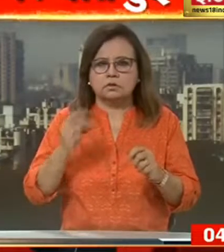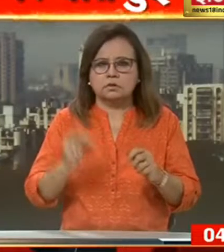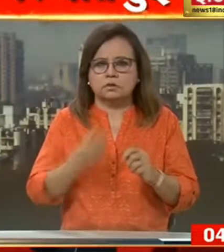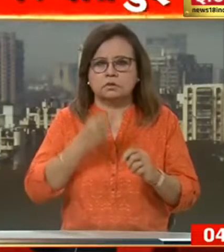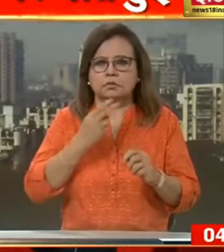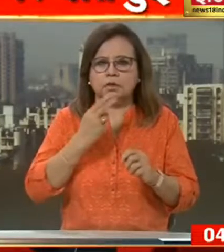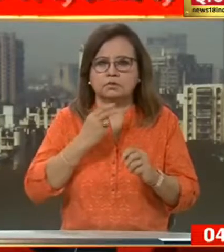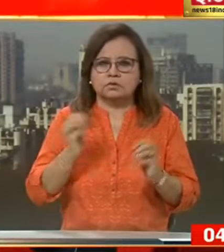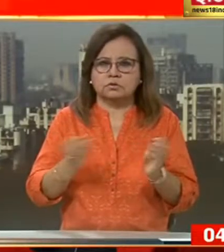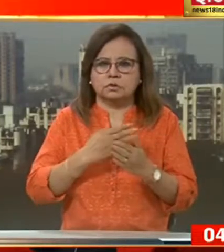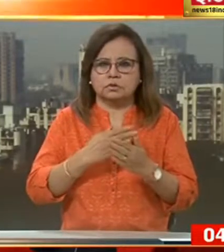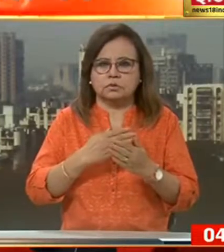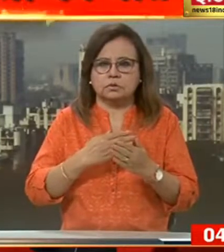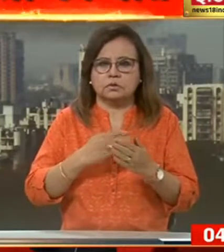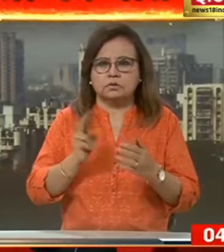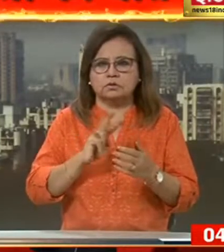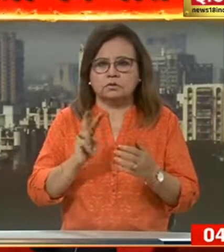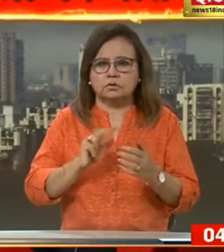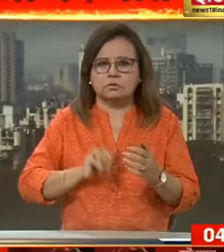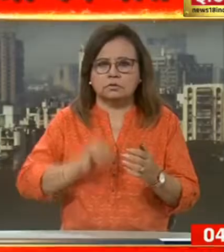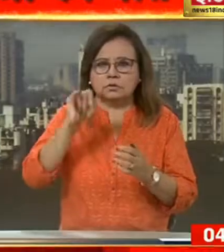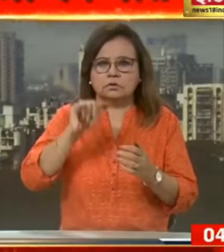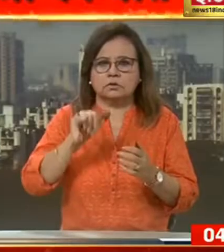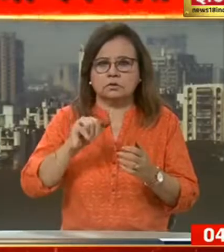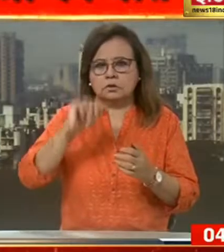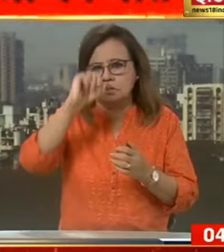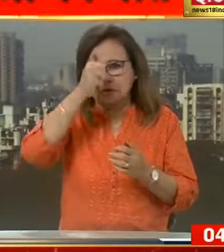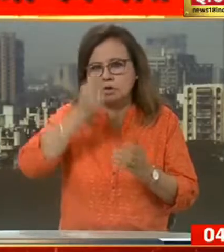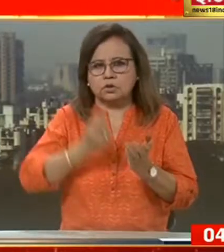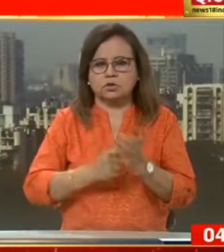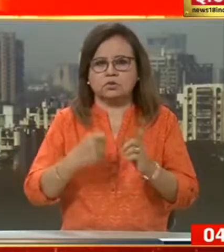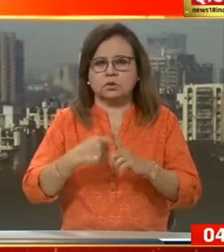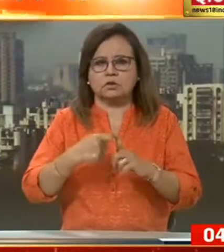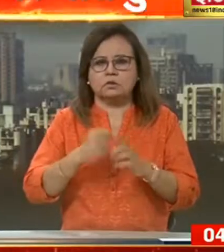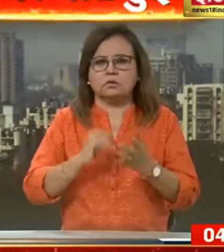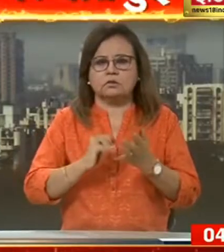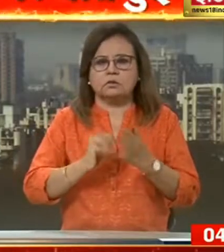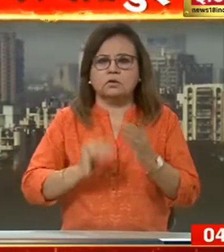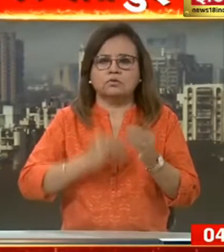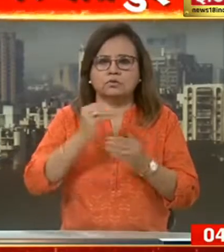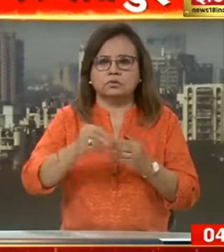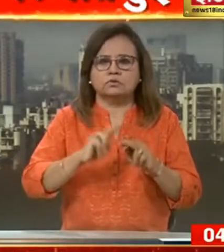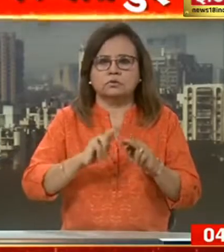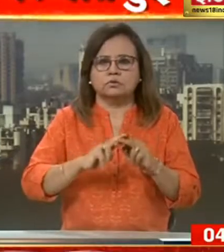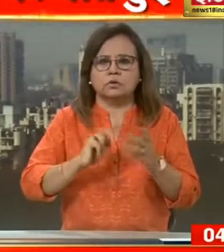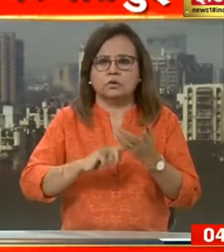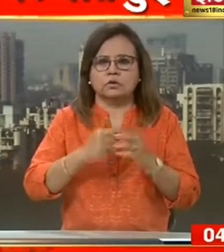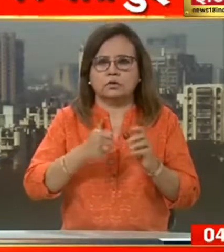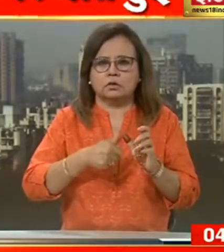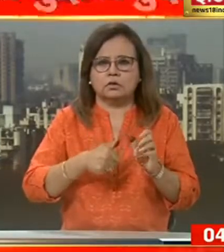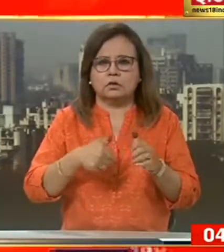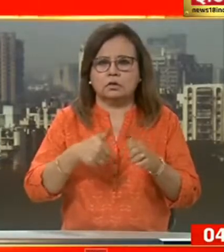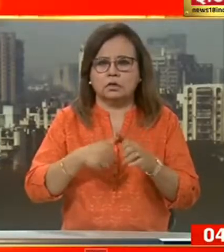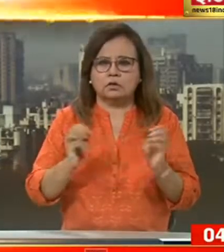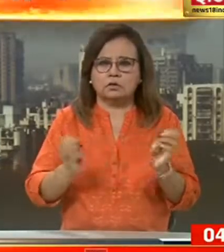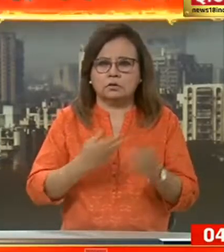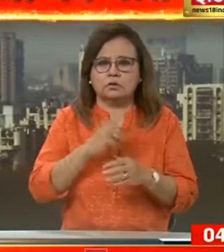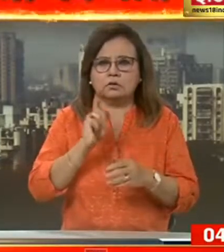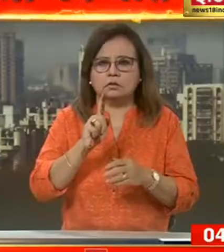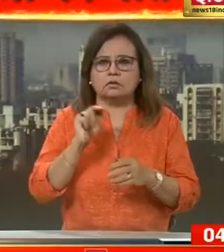करने पर जोर दिया कि दोनों विदेश मंत्रियों ने इंडिया फॉरेक्स और